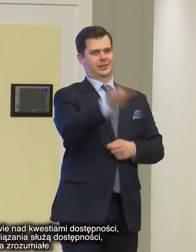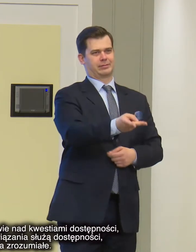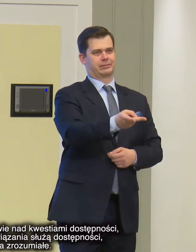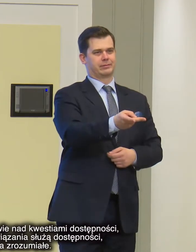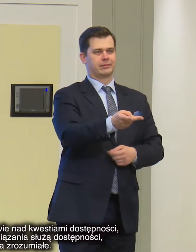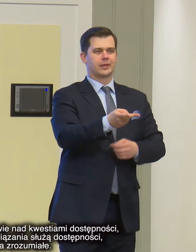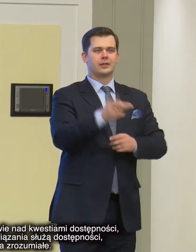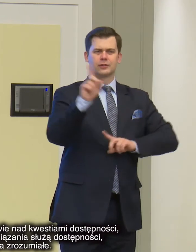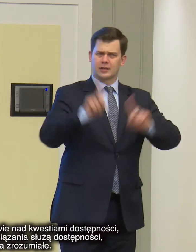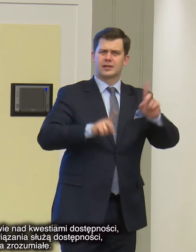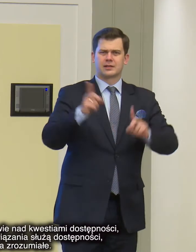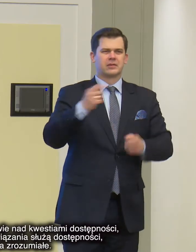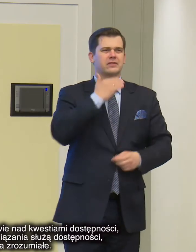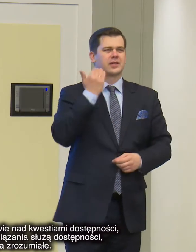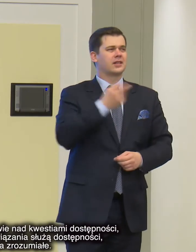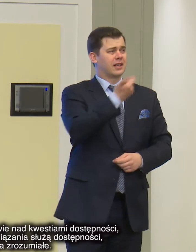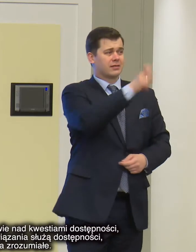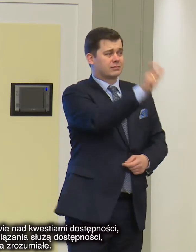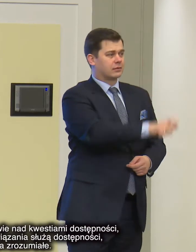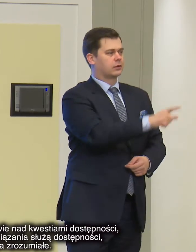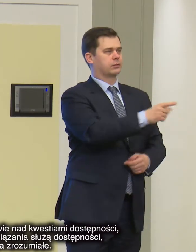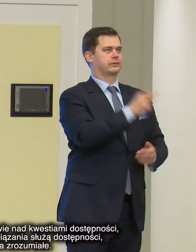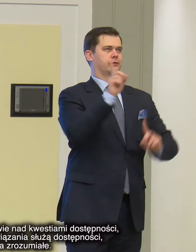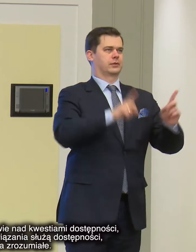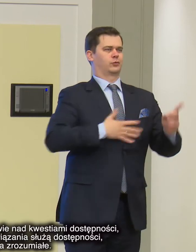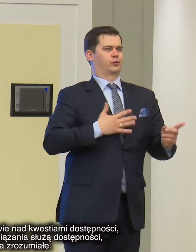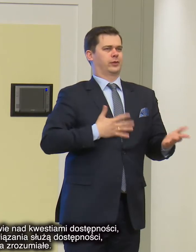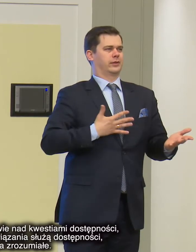punktu widzenia no właśnie takiego przeciętnego Kowalskiego